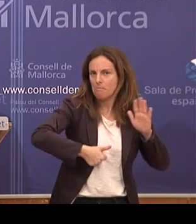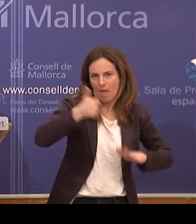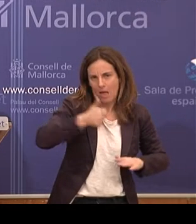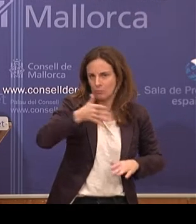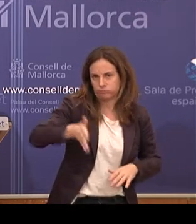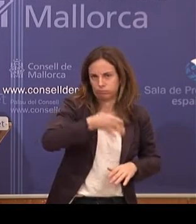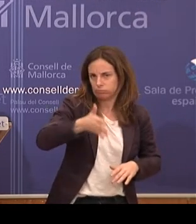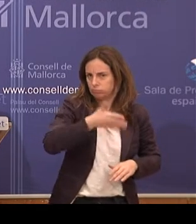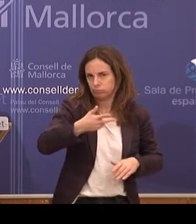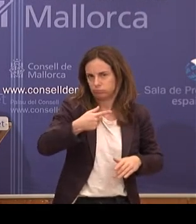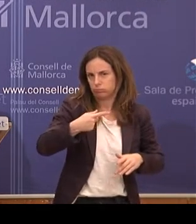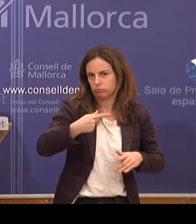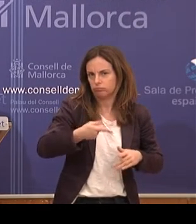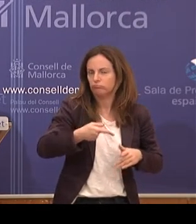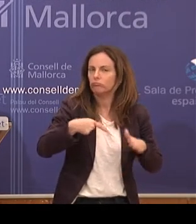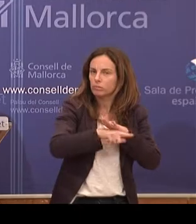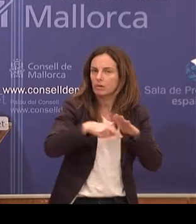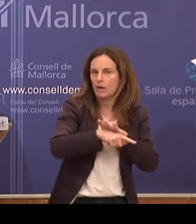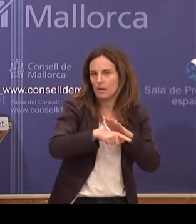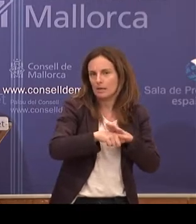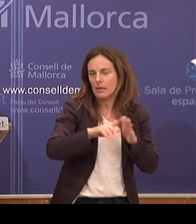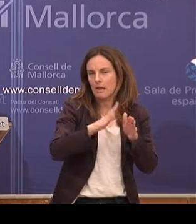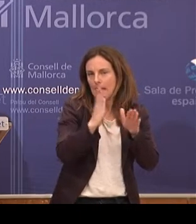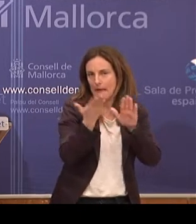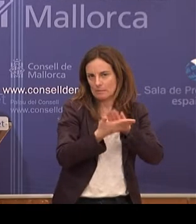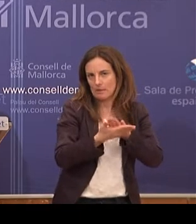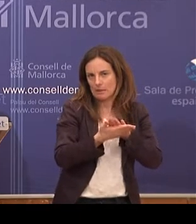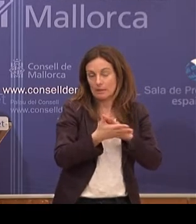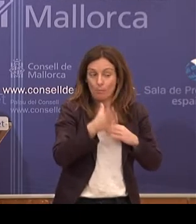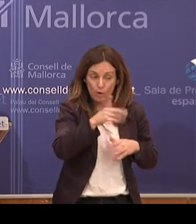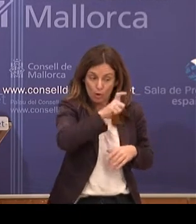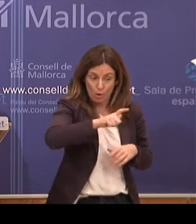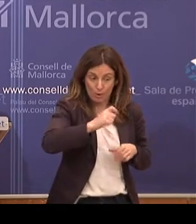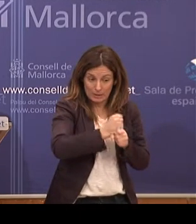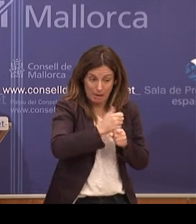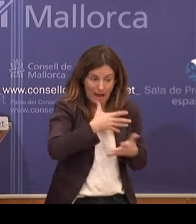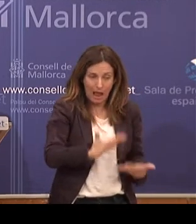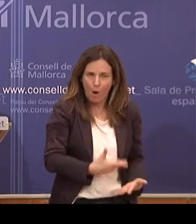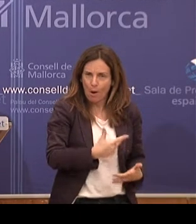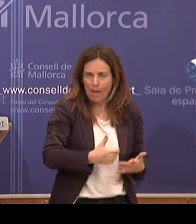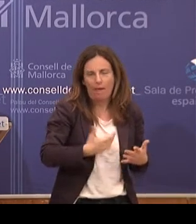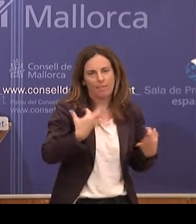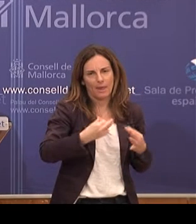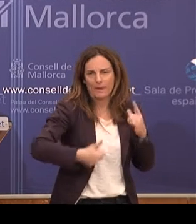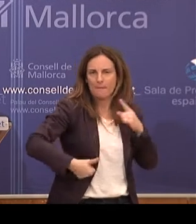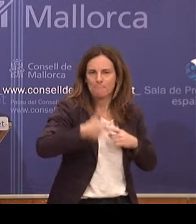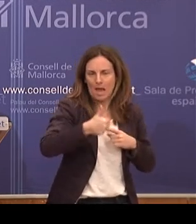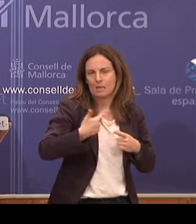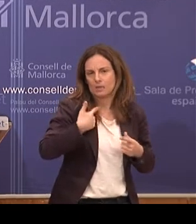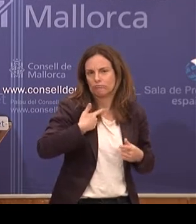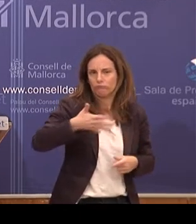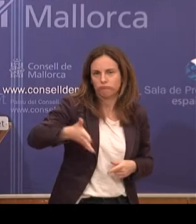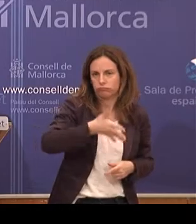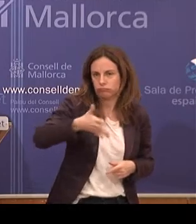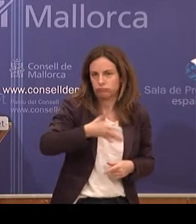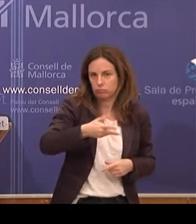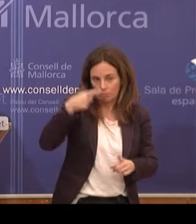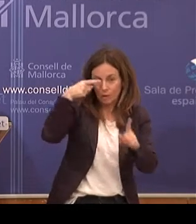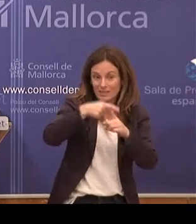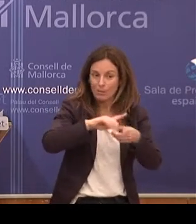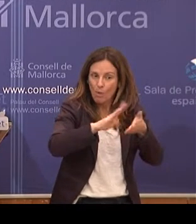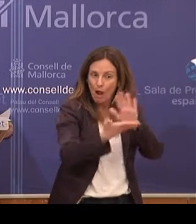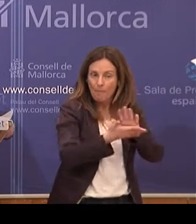tenir tres places de jurista de la agència que ja estan creades en plantilla i estan dotades econòmicament per tant la